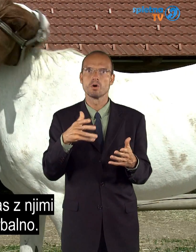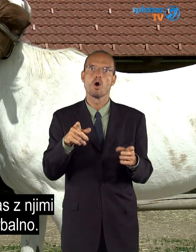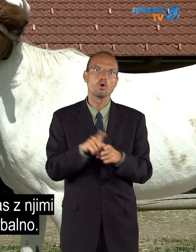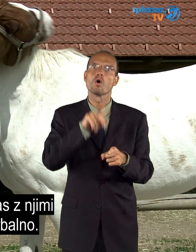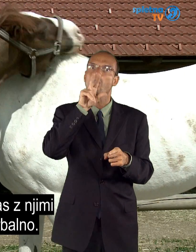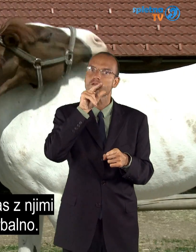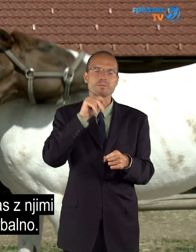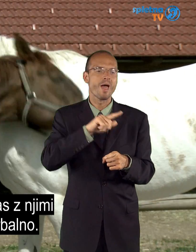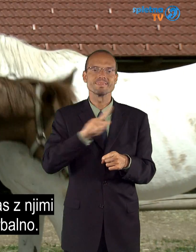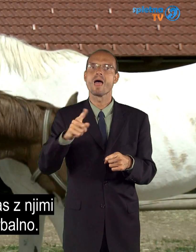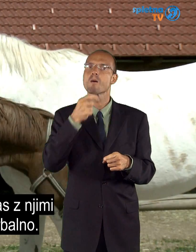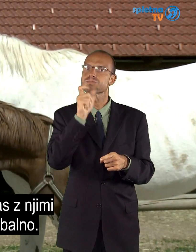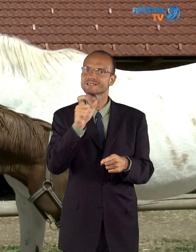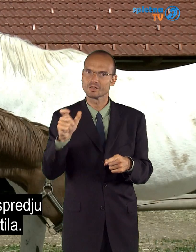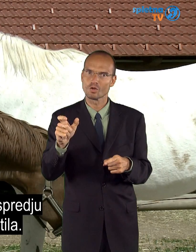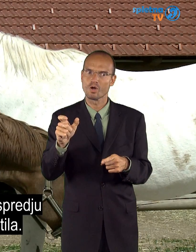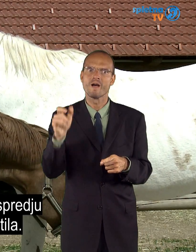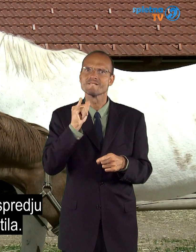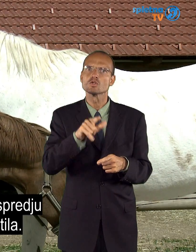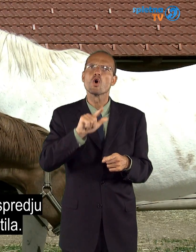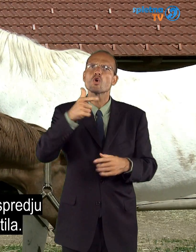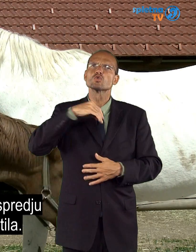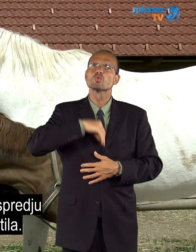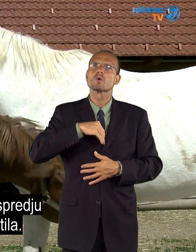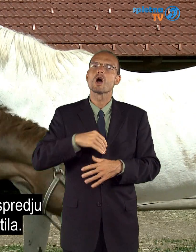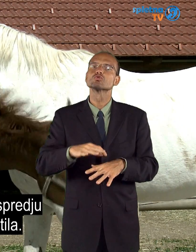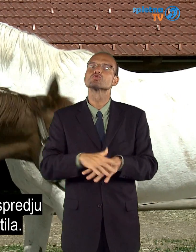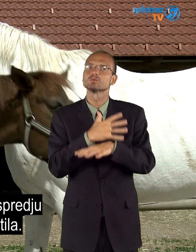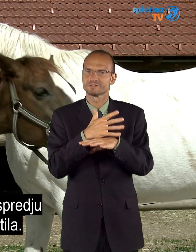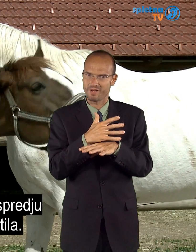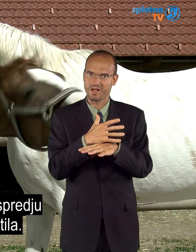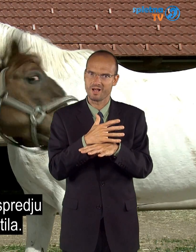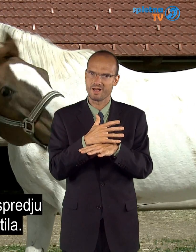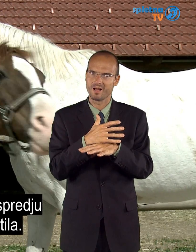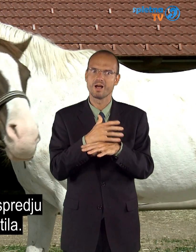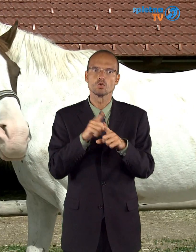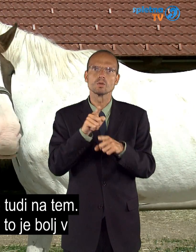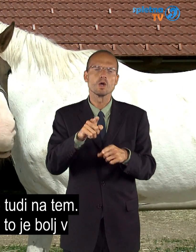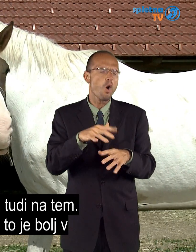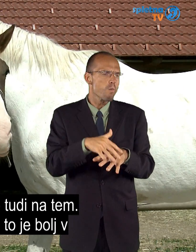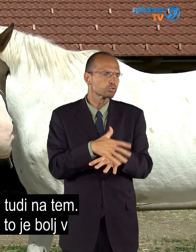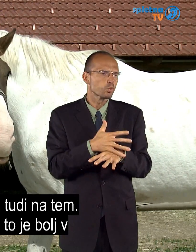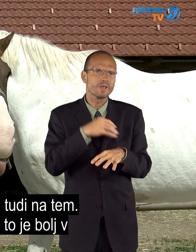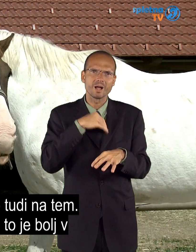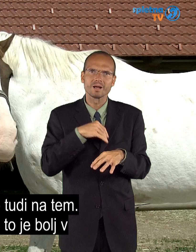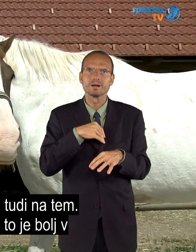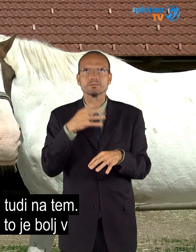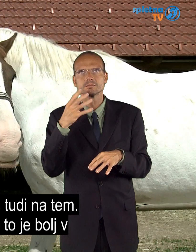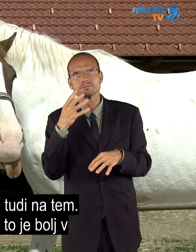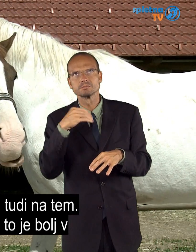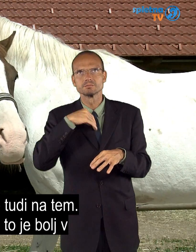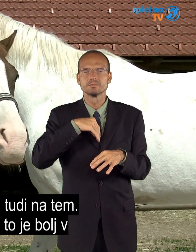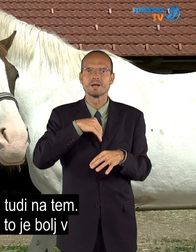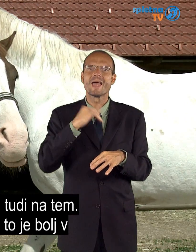njimi govorimo neverbalno in vedno so v ospredju bolj druga čutila. Tudi intuicija, veliko je tudi na